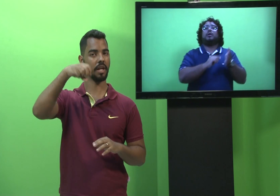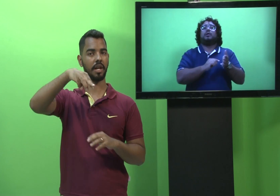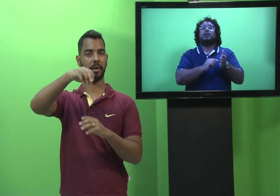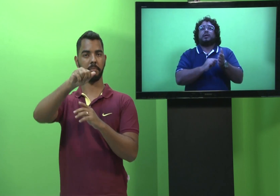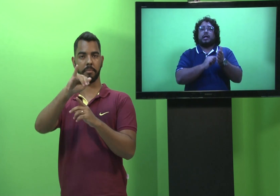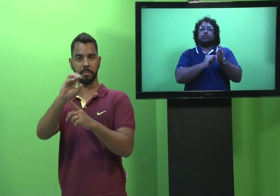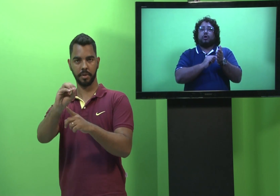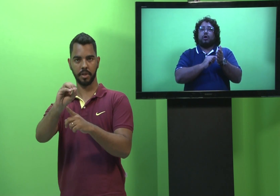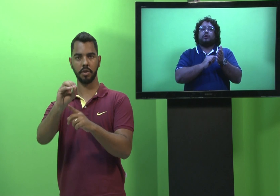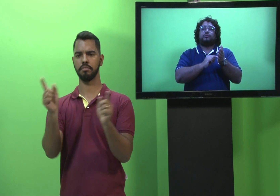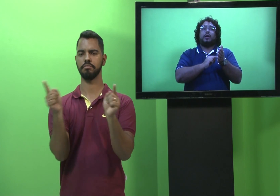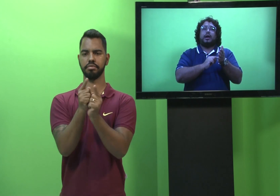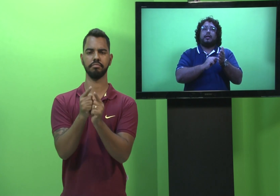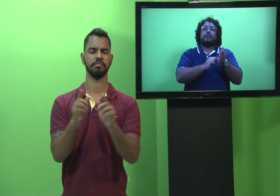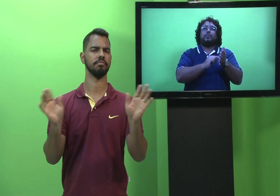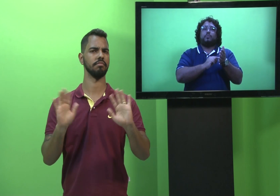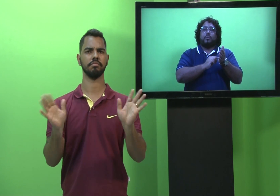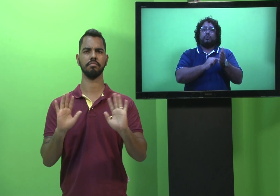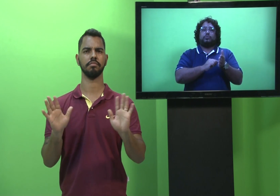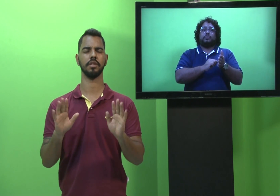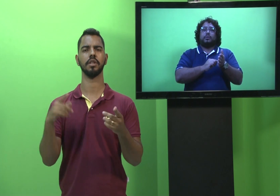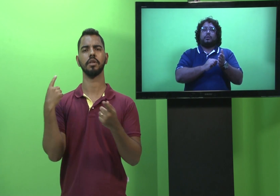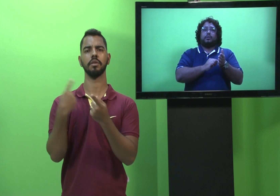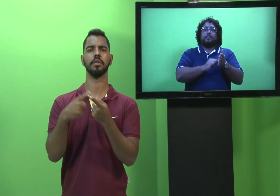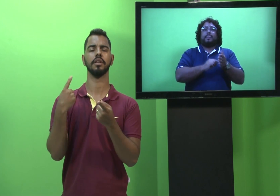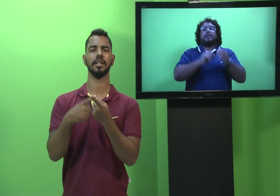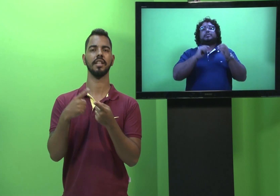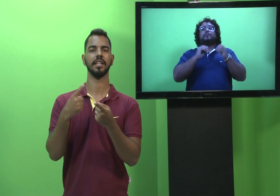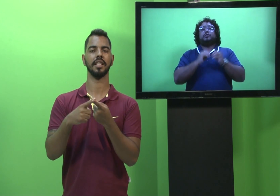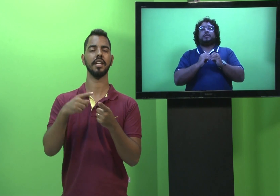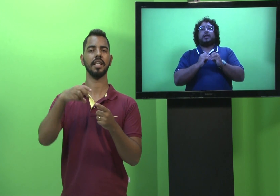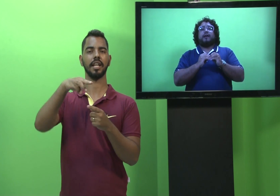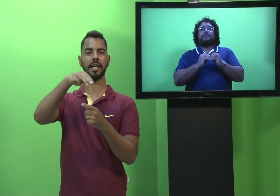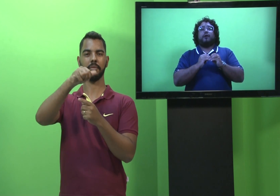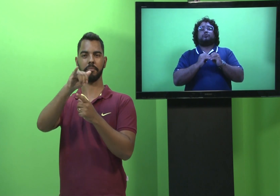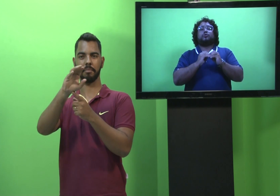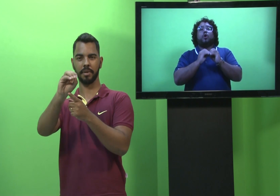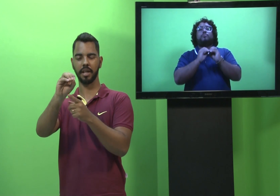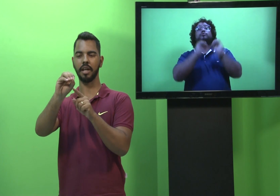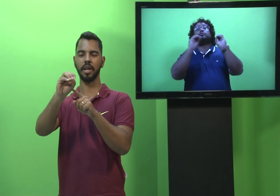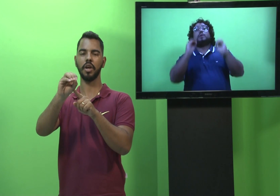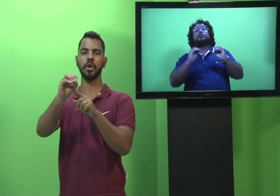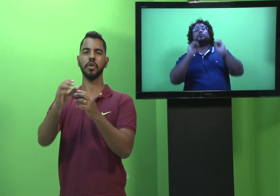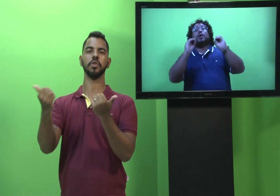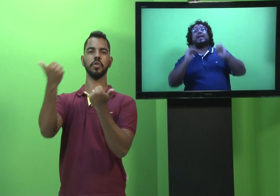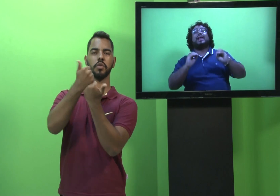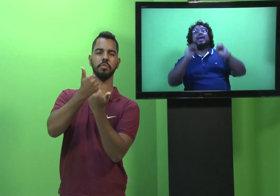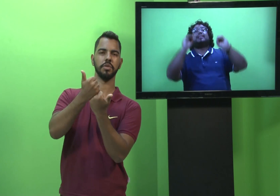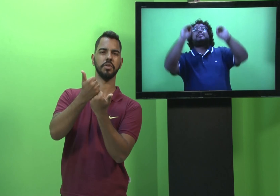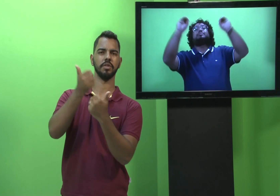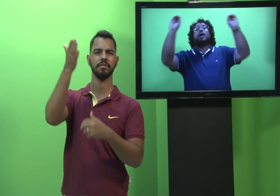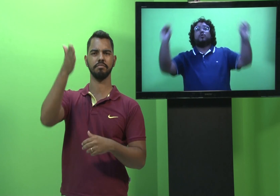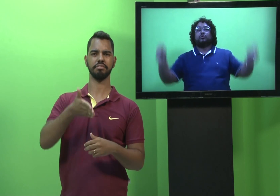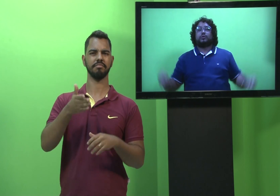economia na troca de uma letra por um ponto. Se você grafar os nomes dos meses do ano em letras